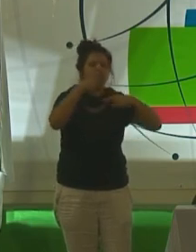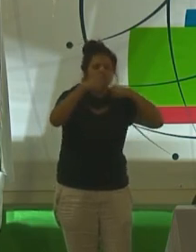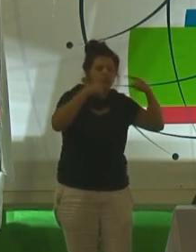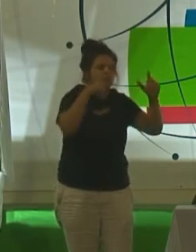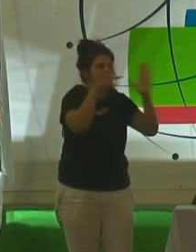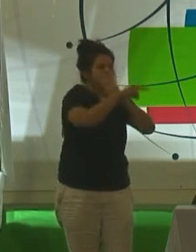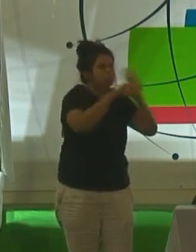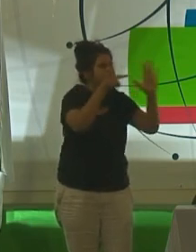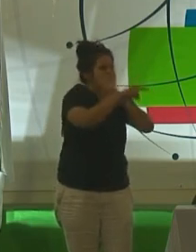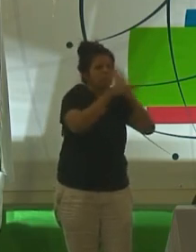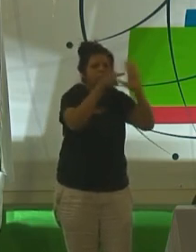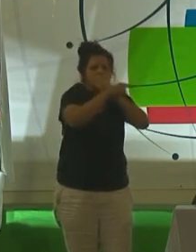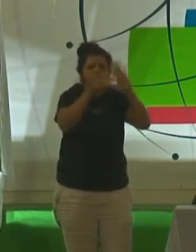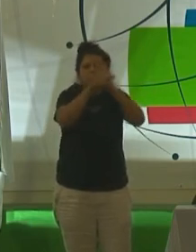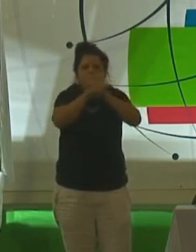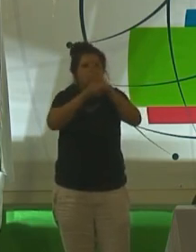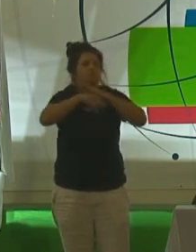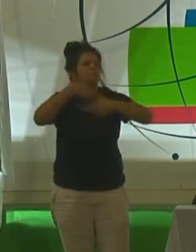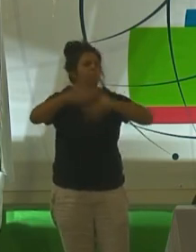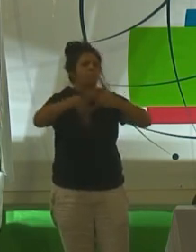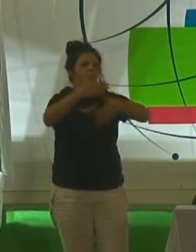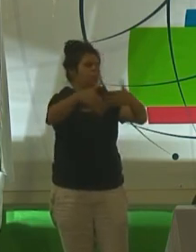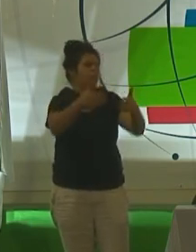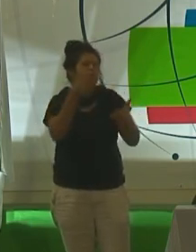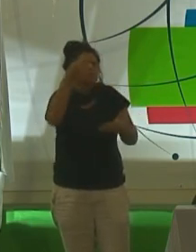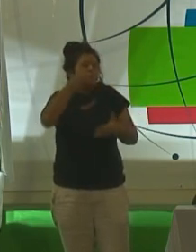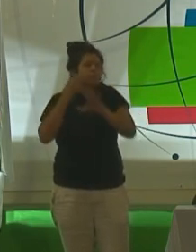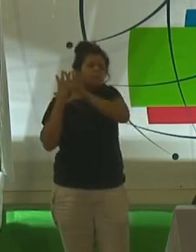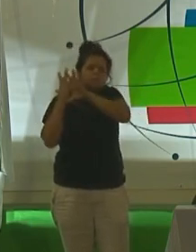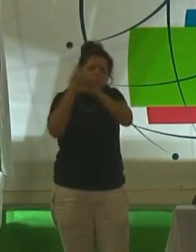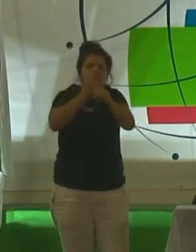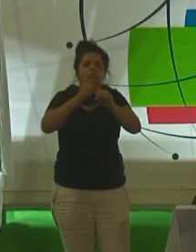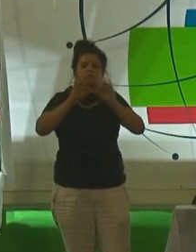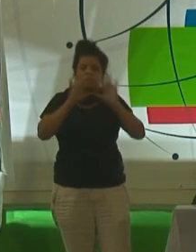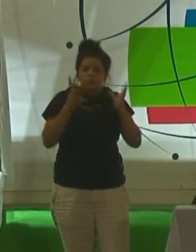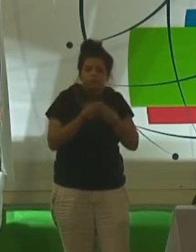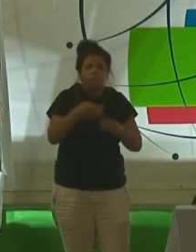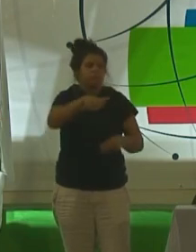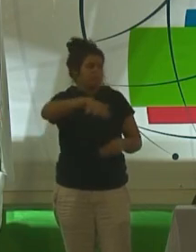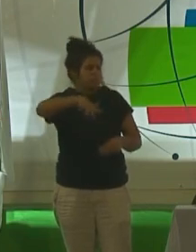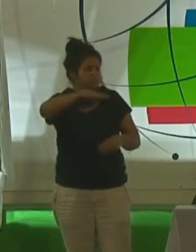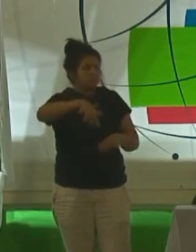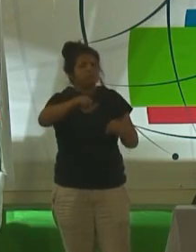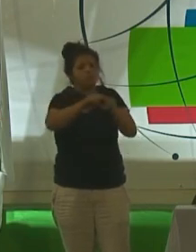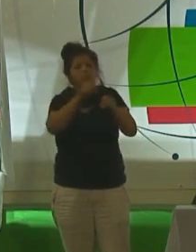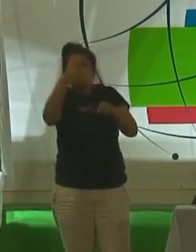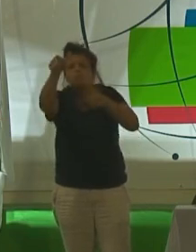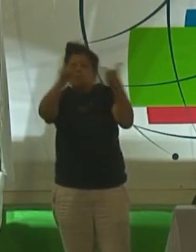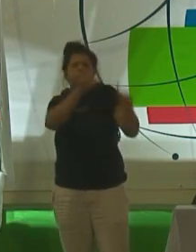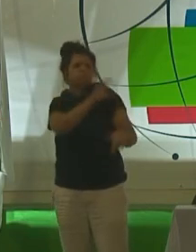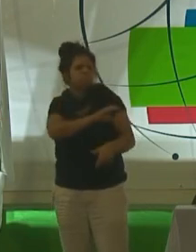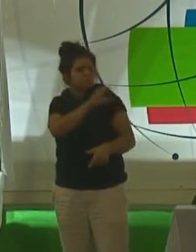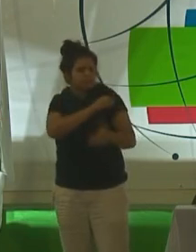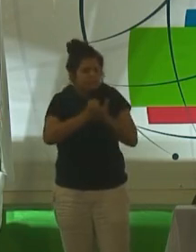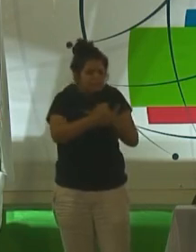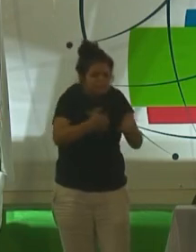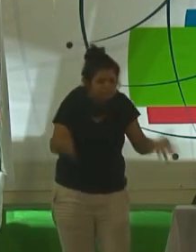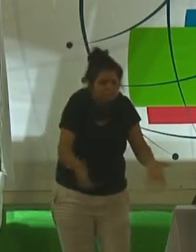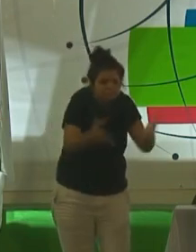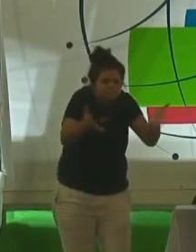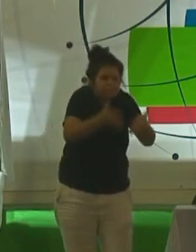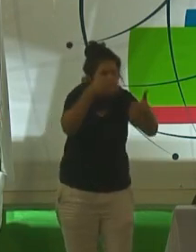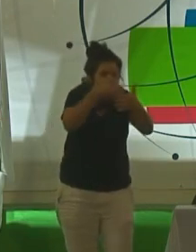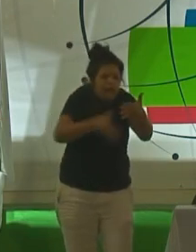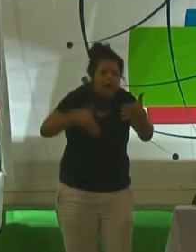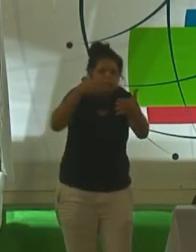dúvidas com os professores que têm experiência, que têm formação na área, as coordenadorias ajudando a levantar as